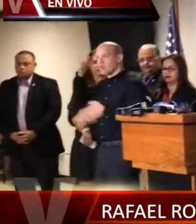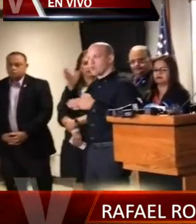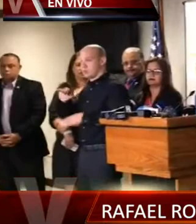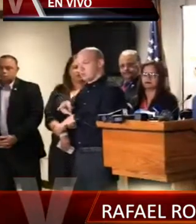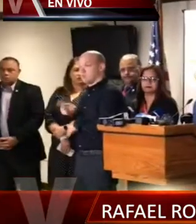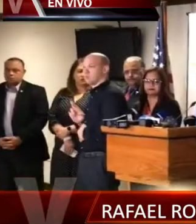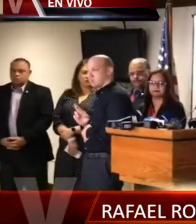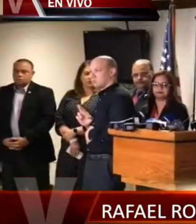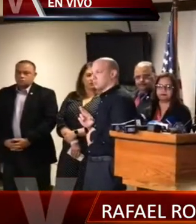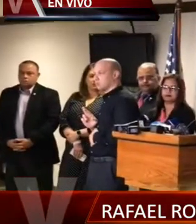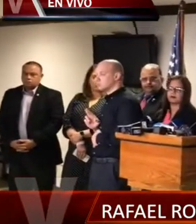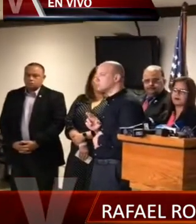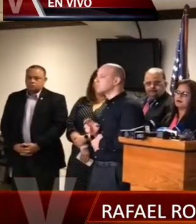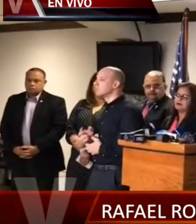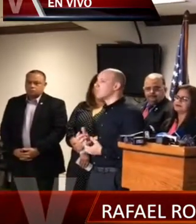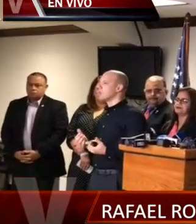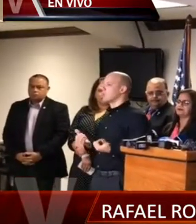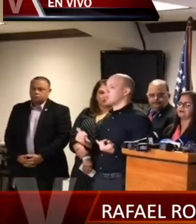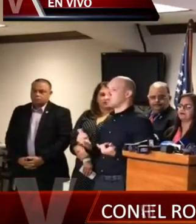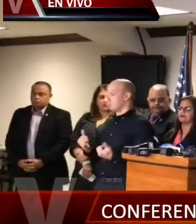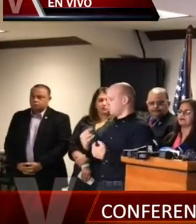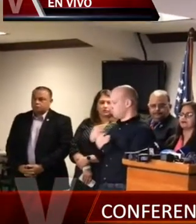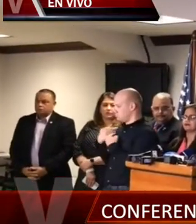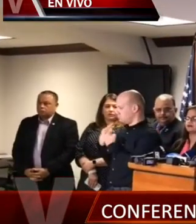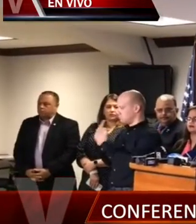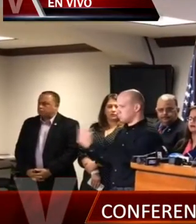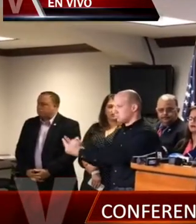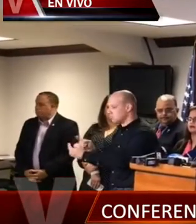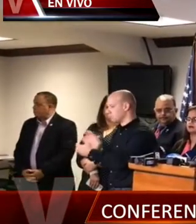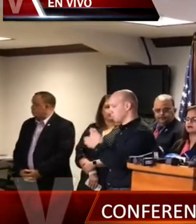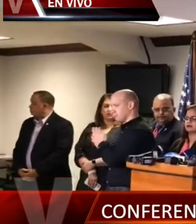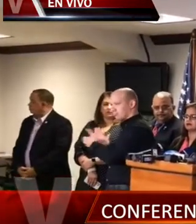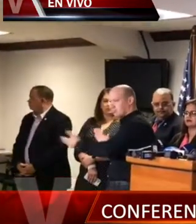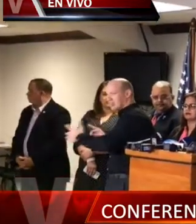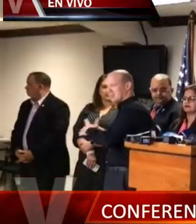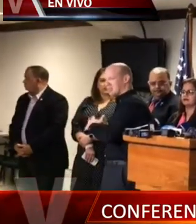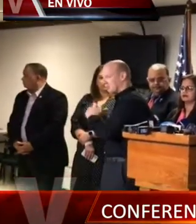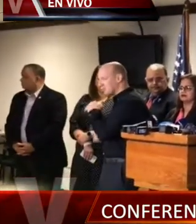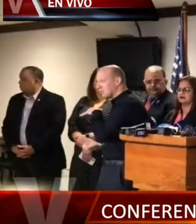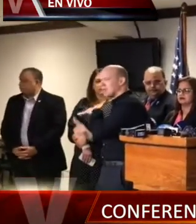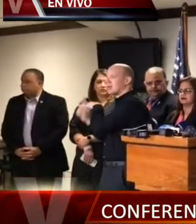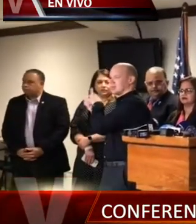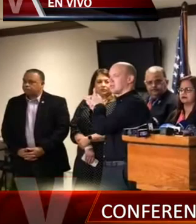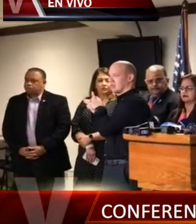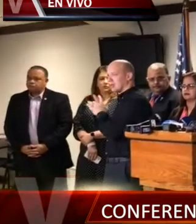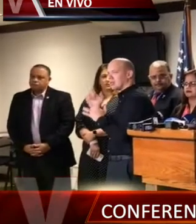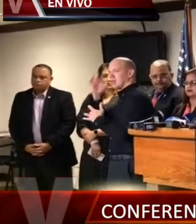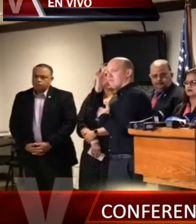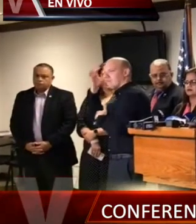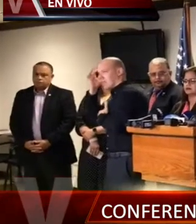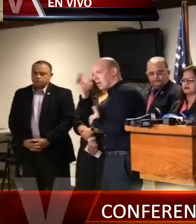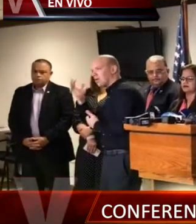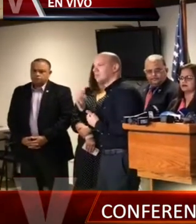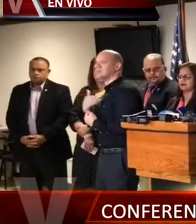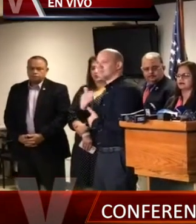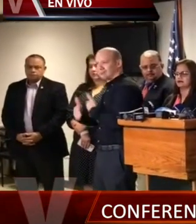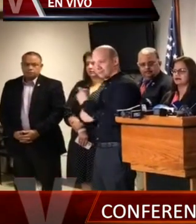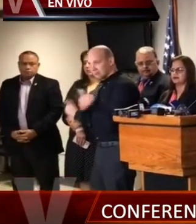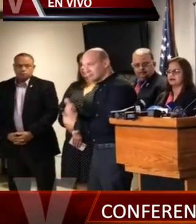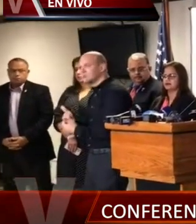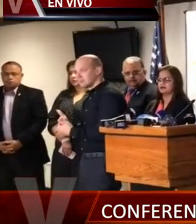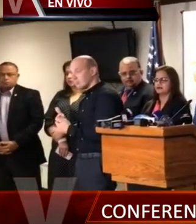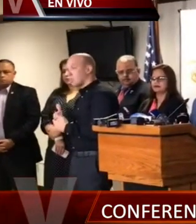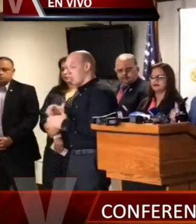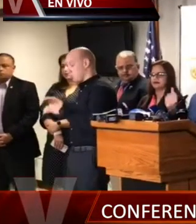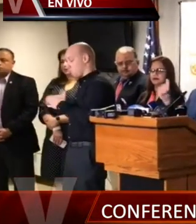Rico, durante todo este periodo de que han comenzado, ¿verdad?, los procesos de inicio e integración del Task